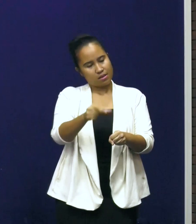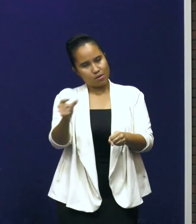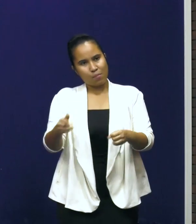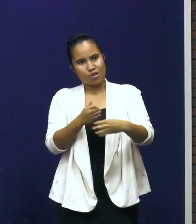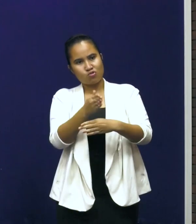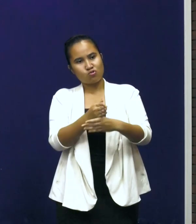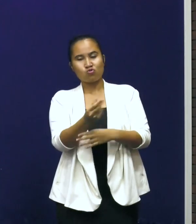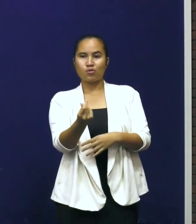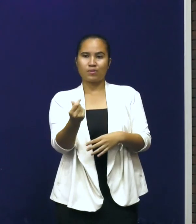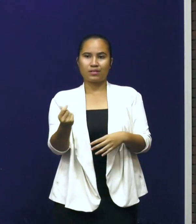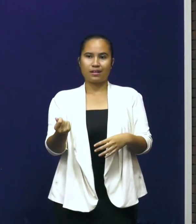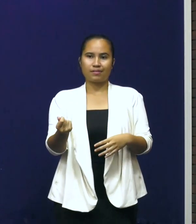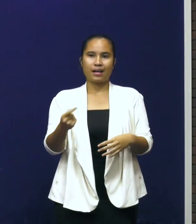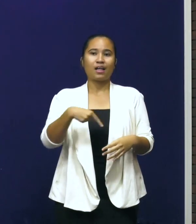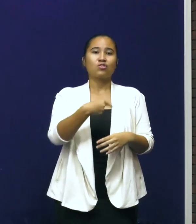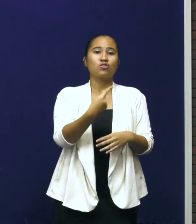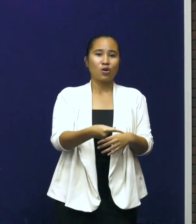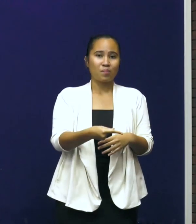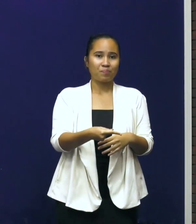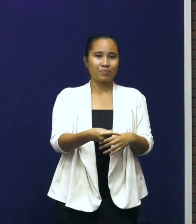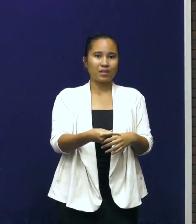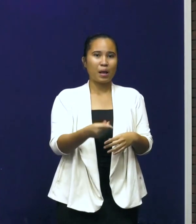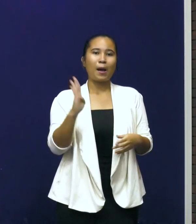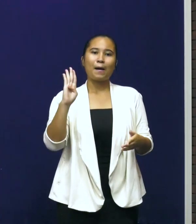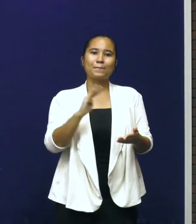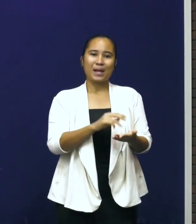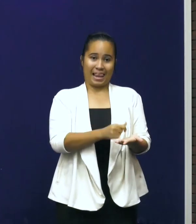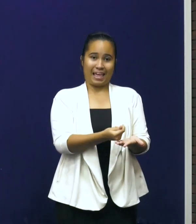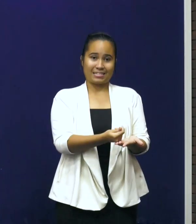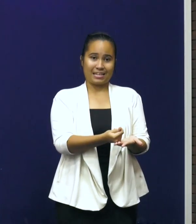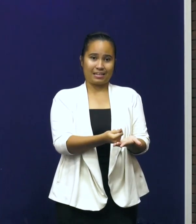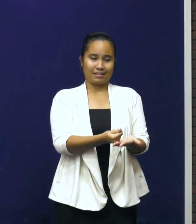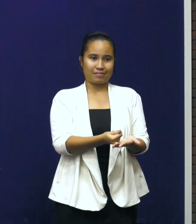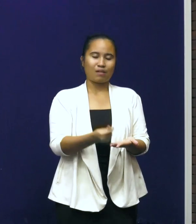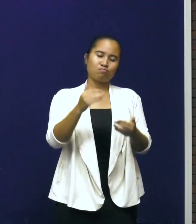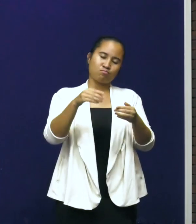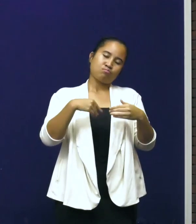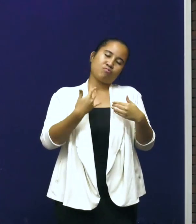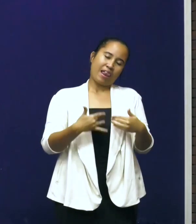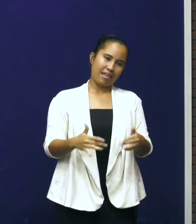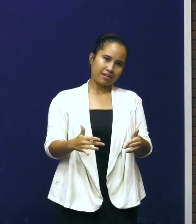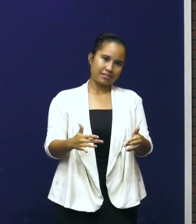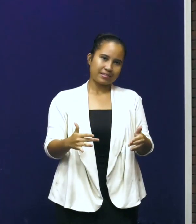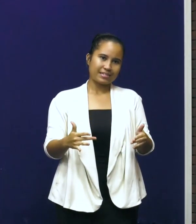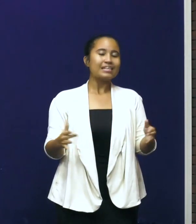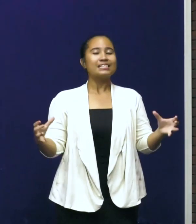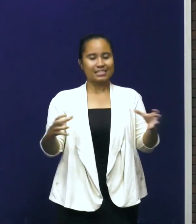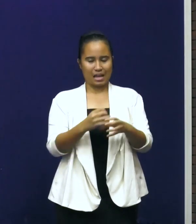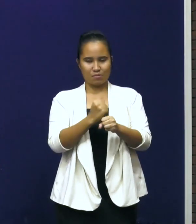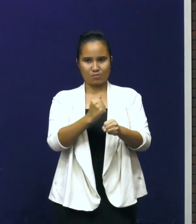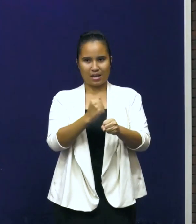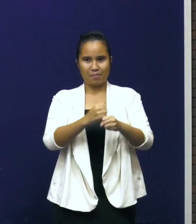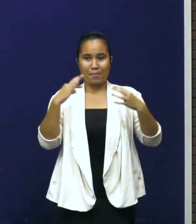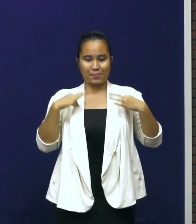Het gaat erom dat we belastingverlichtende maatregelen voornamelijk gaan treffen. Dat zullen we moeten doen in samenspraak met het ministerie van